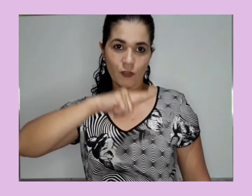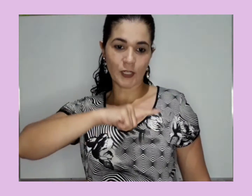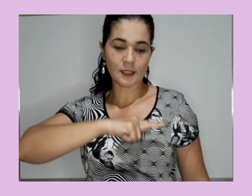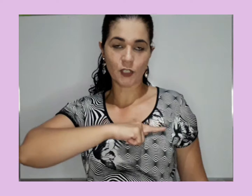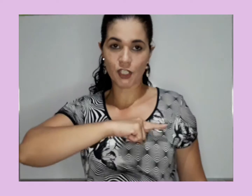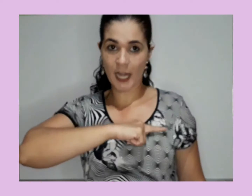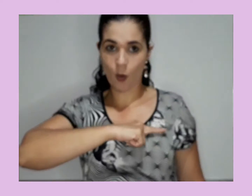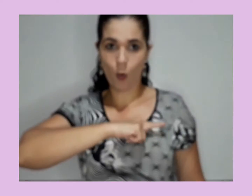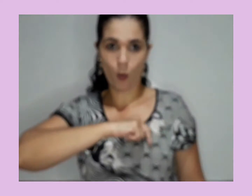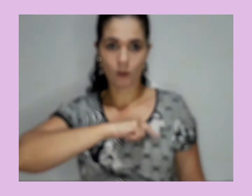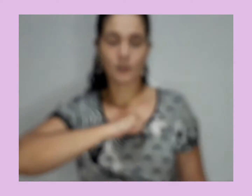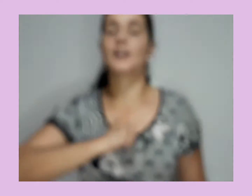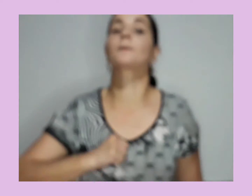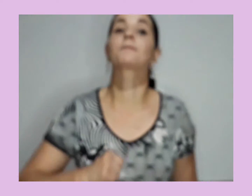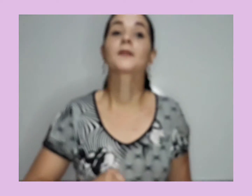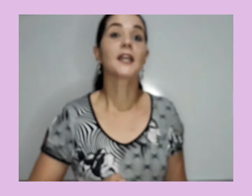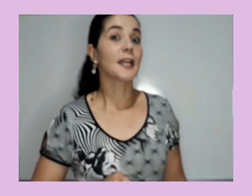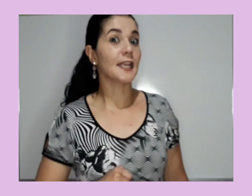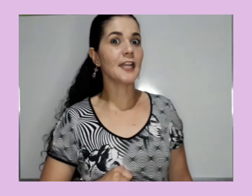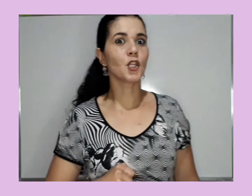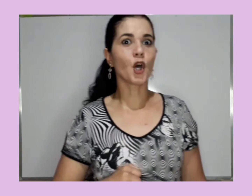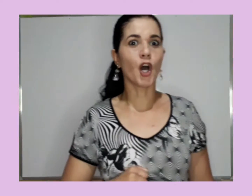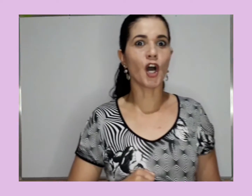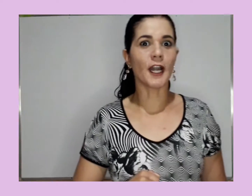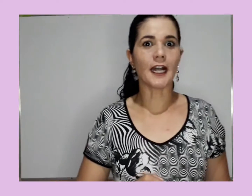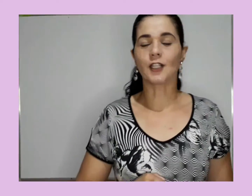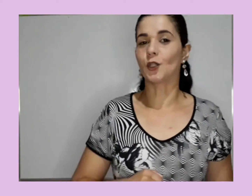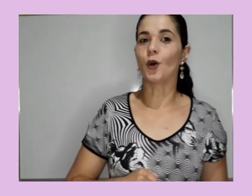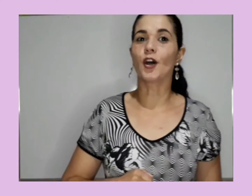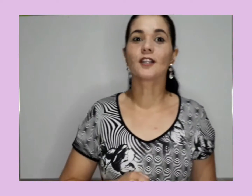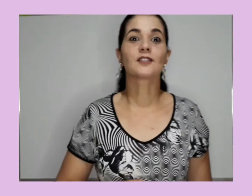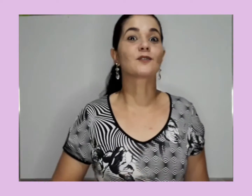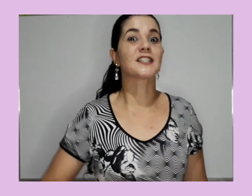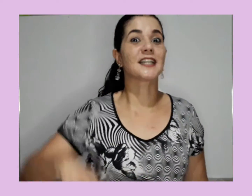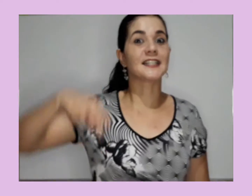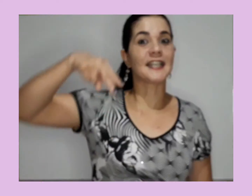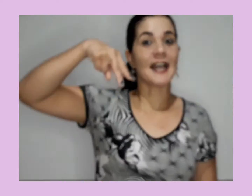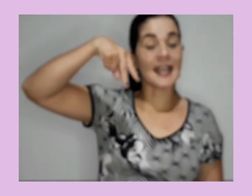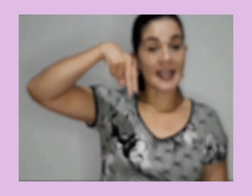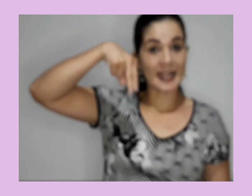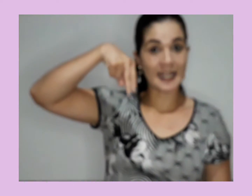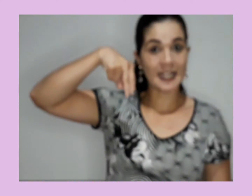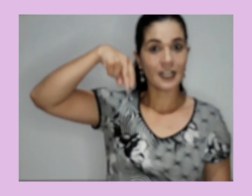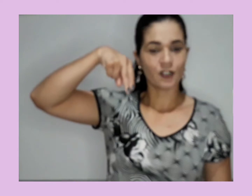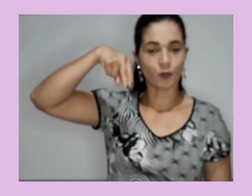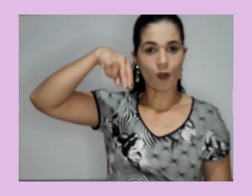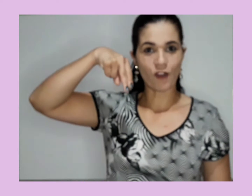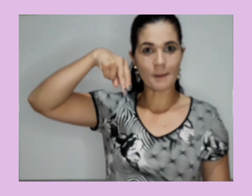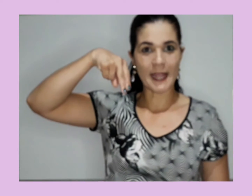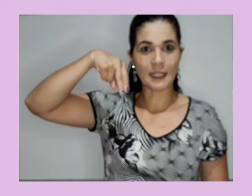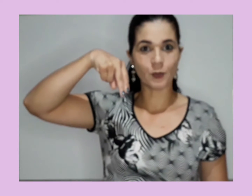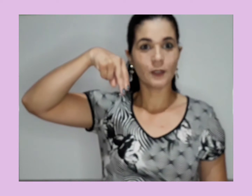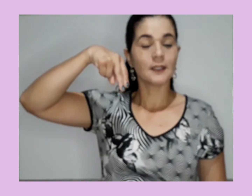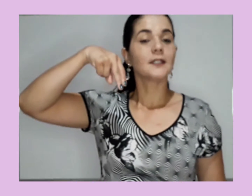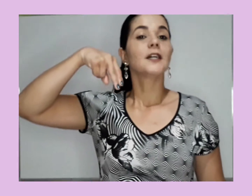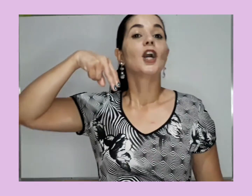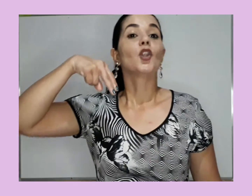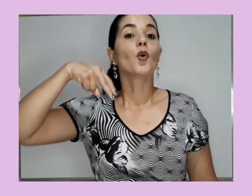configuração de genro. E nora, nós vamos fazer a letrinha N do alfabeto,